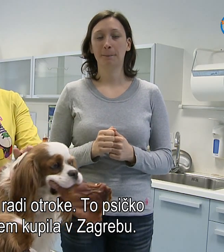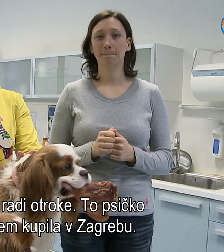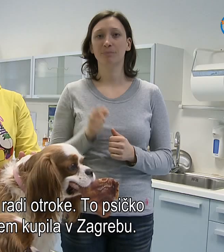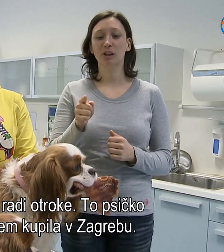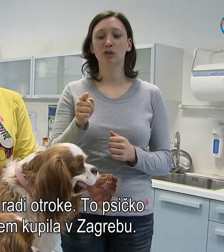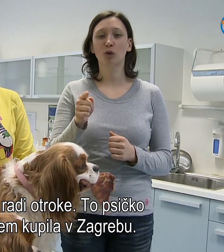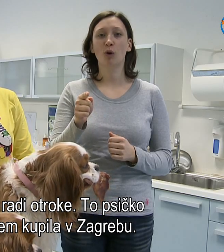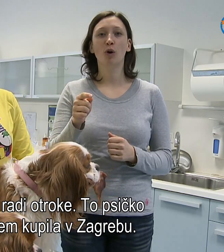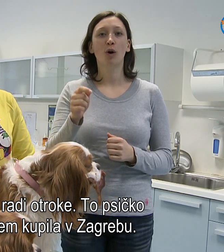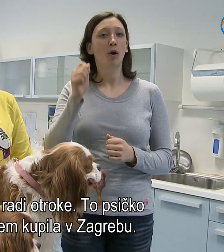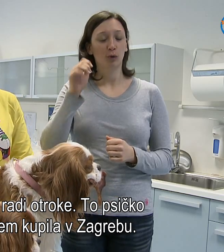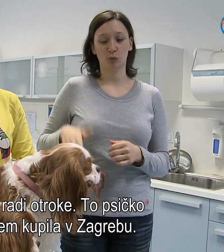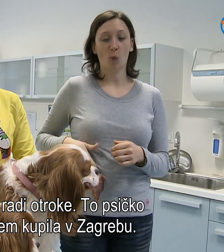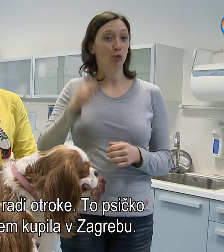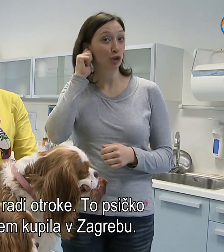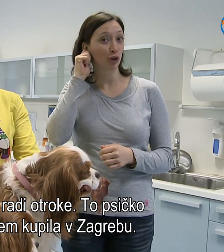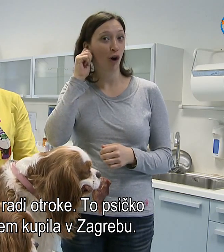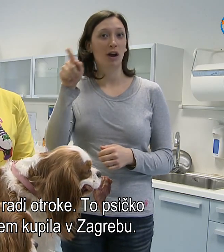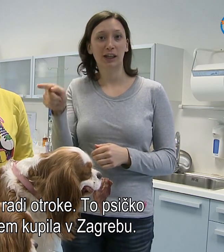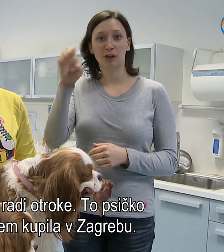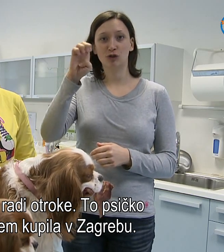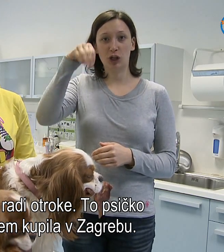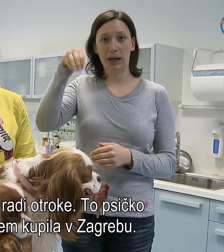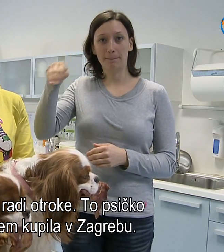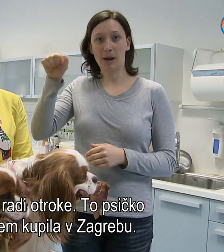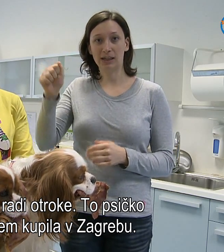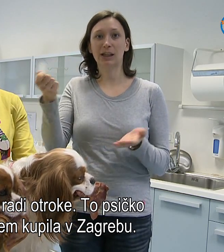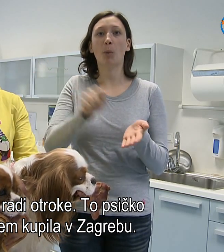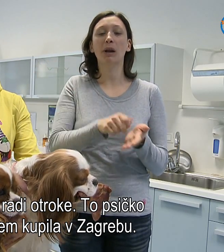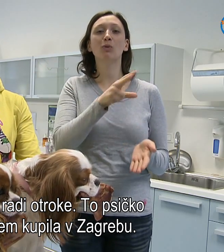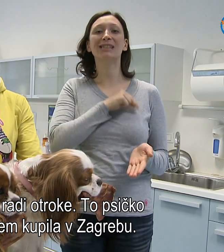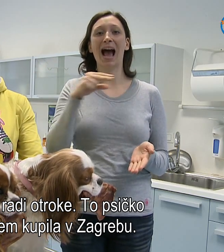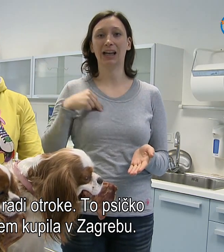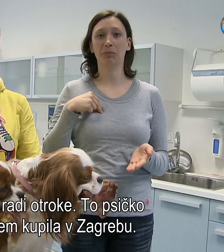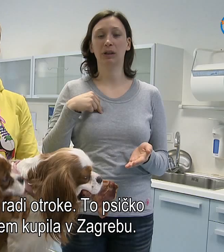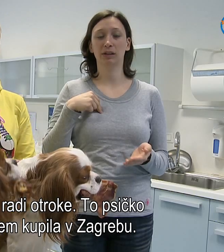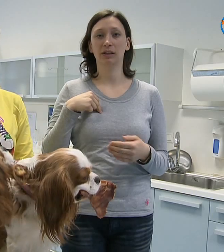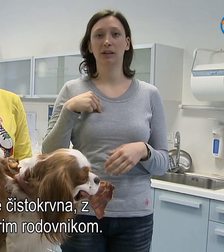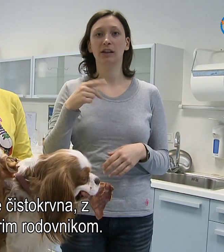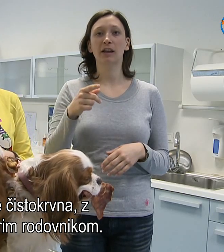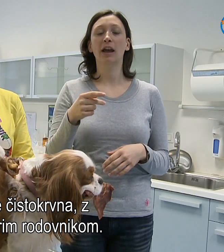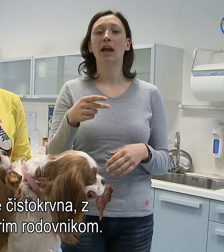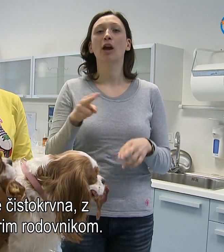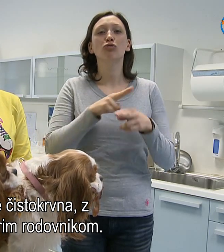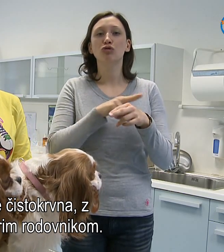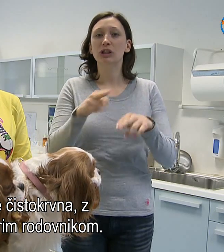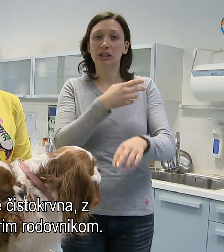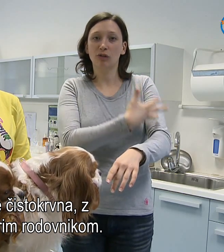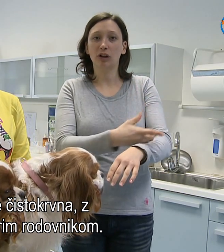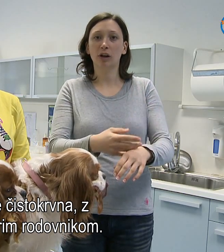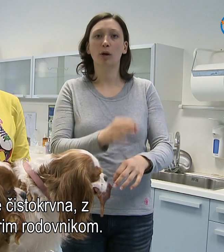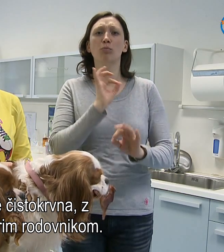To psičko Džemo sem kupila v Zagrebu. Je čistokrvna, z